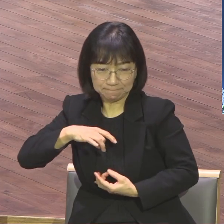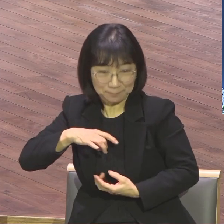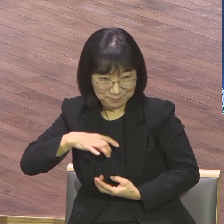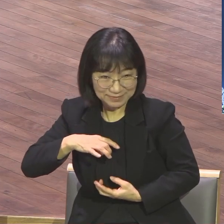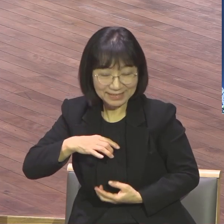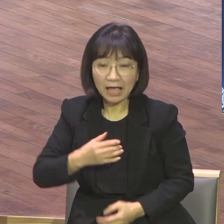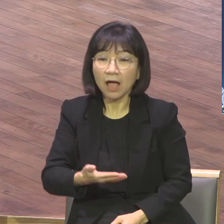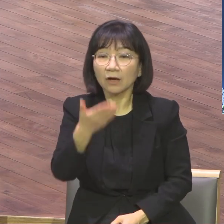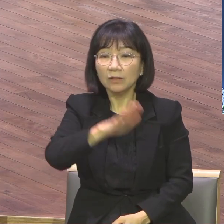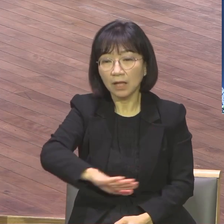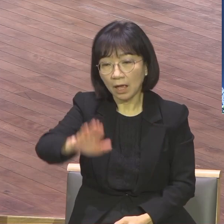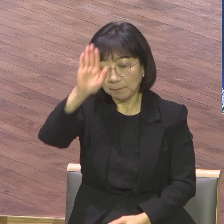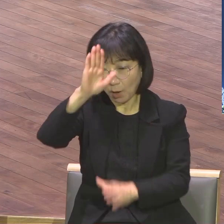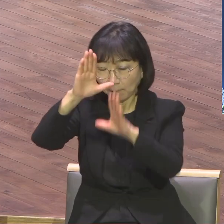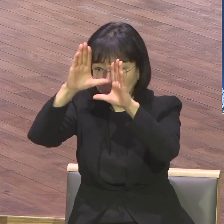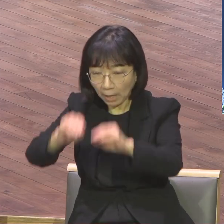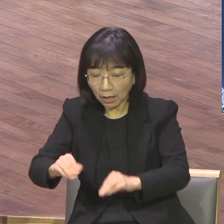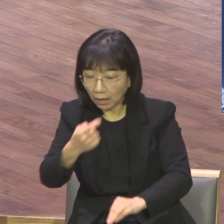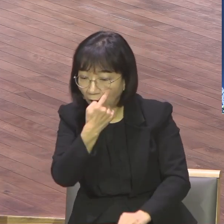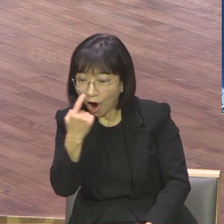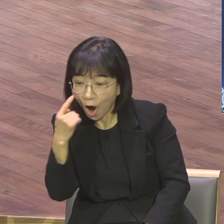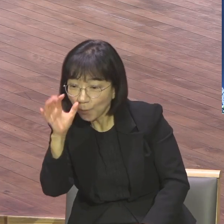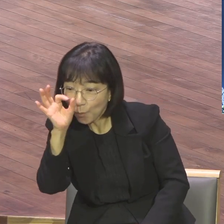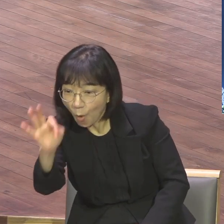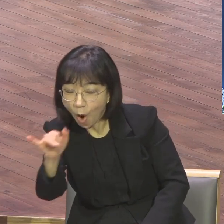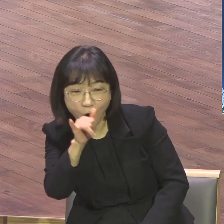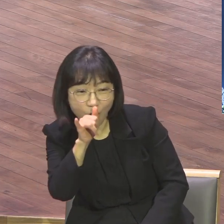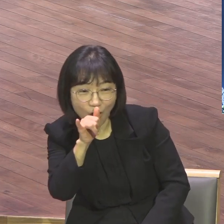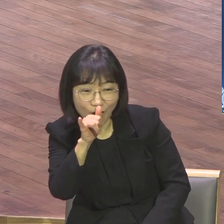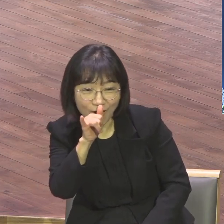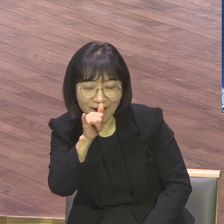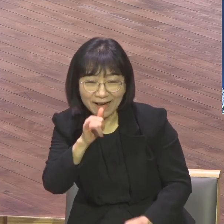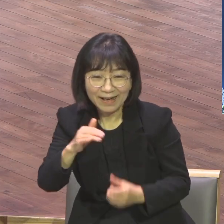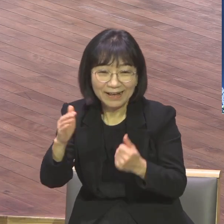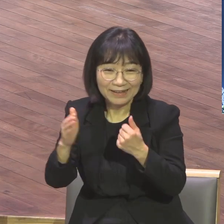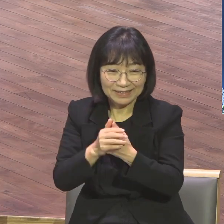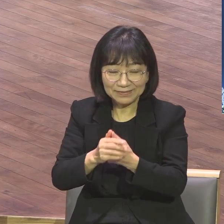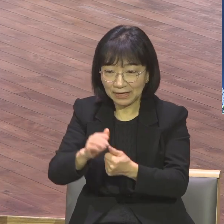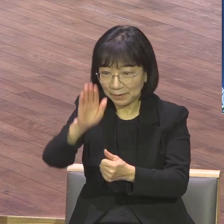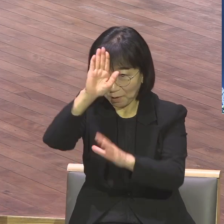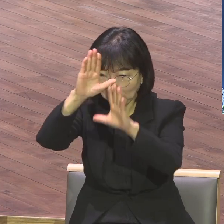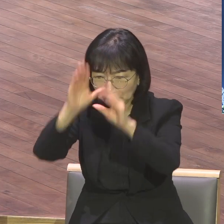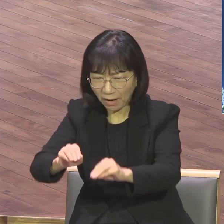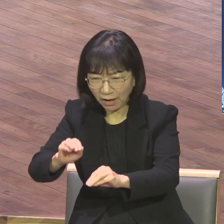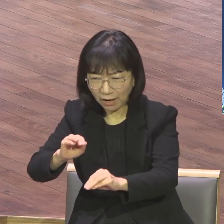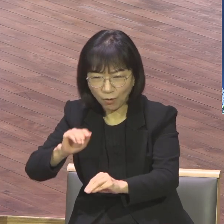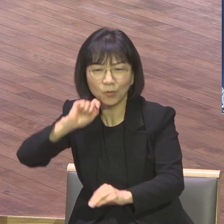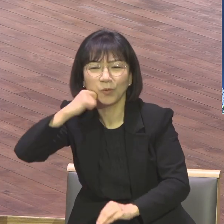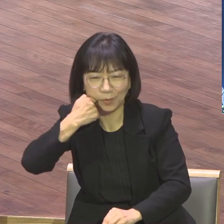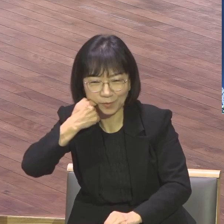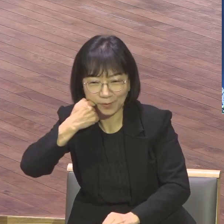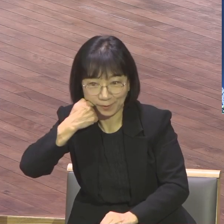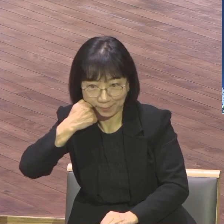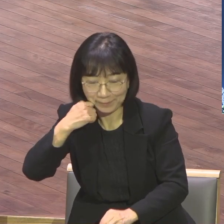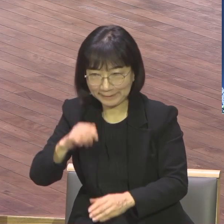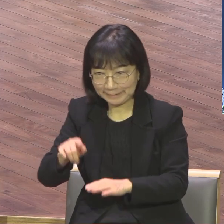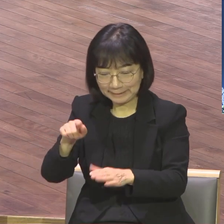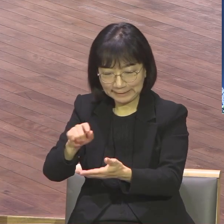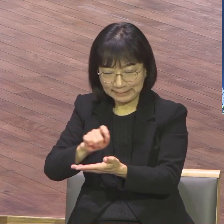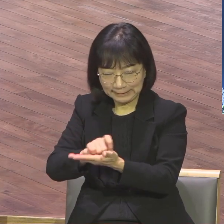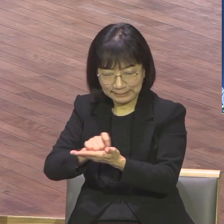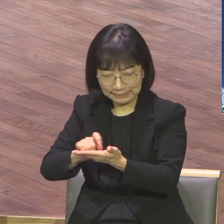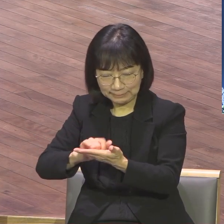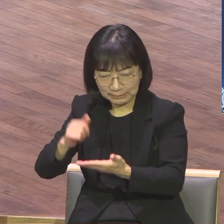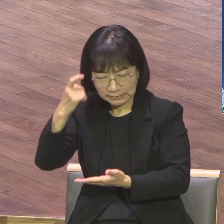병을 고치는 건 바로 드러나기 때문에 오히려 병을 고치는 것이 더 어렵다고 생각했어요. 이런 서기관들의 생각을